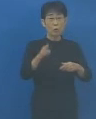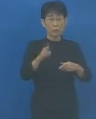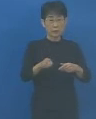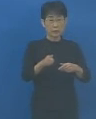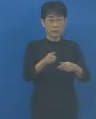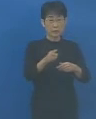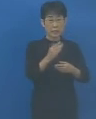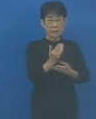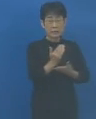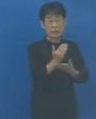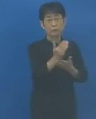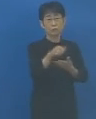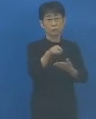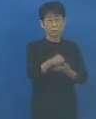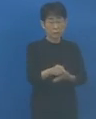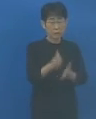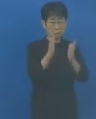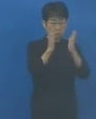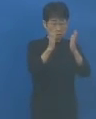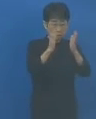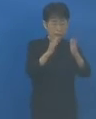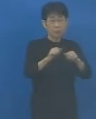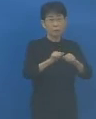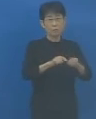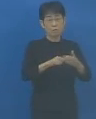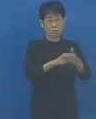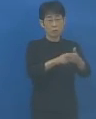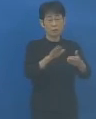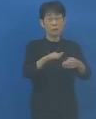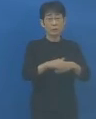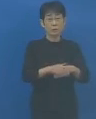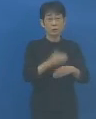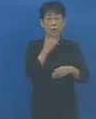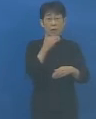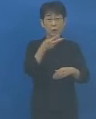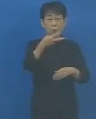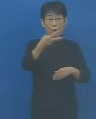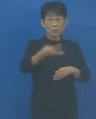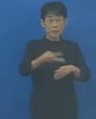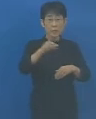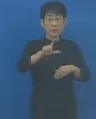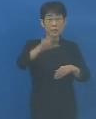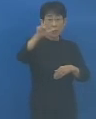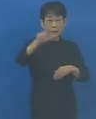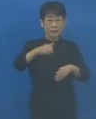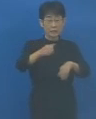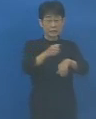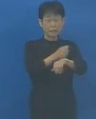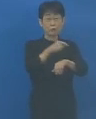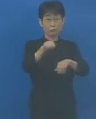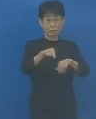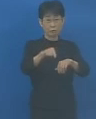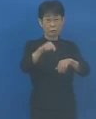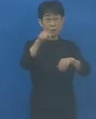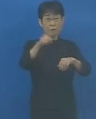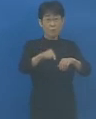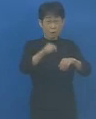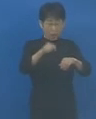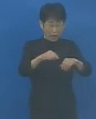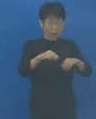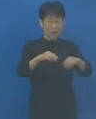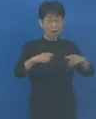を戦っておられますしいよいよ三上選手がプールに現れることになります